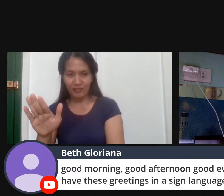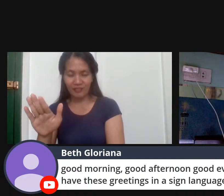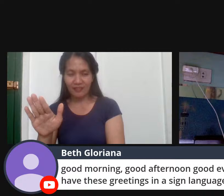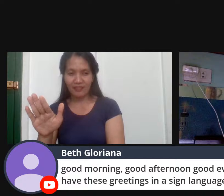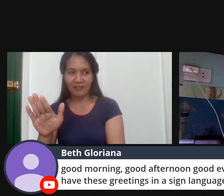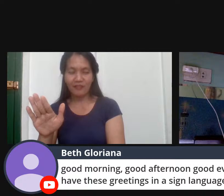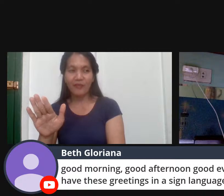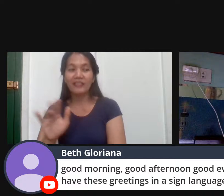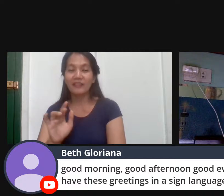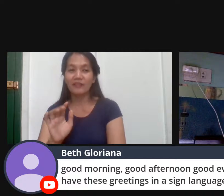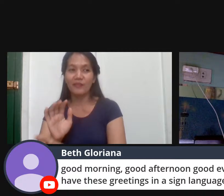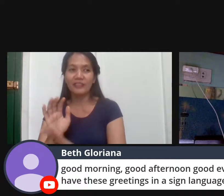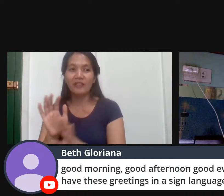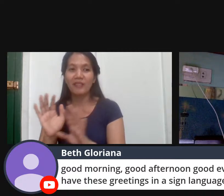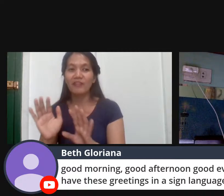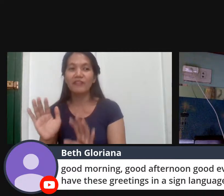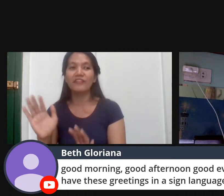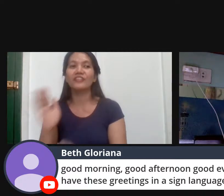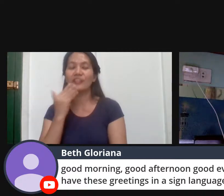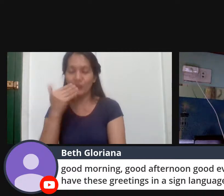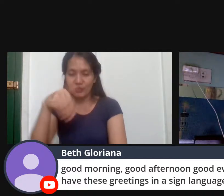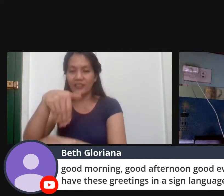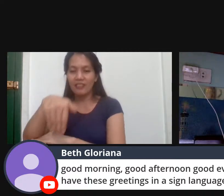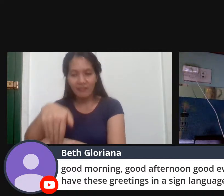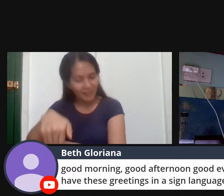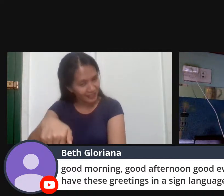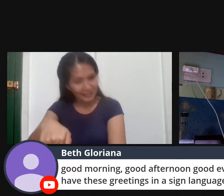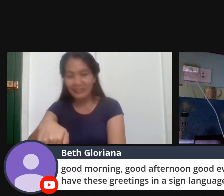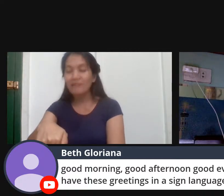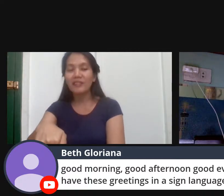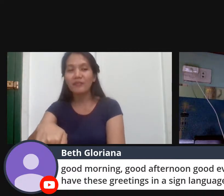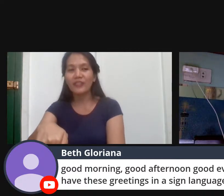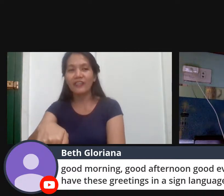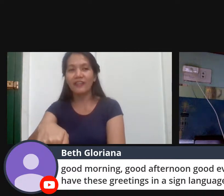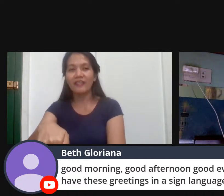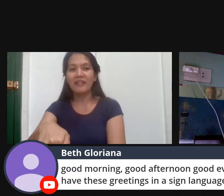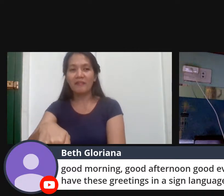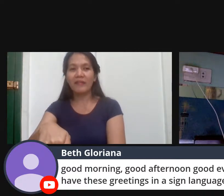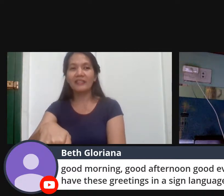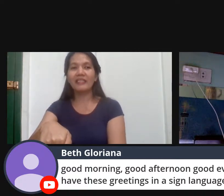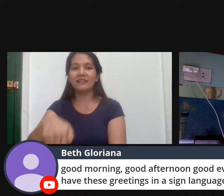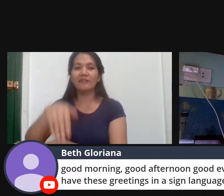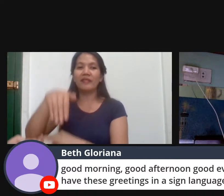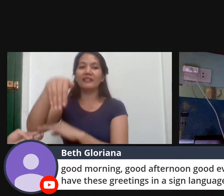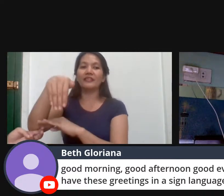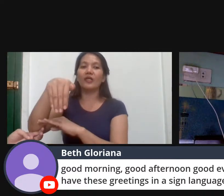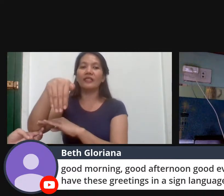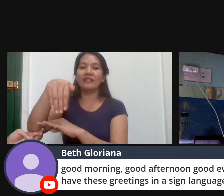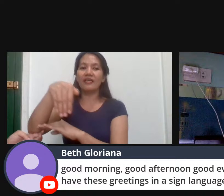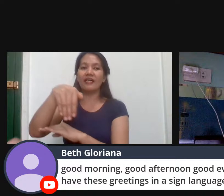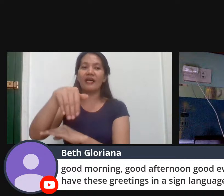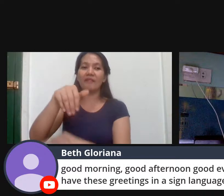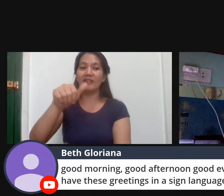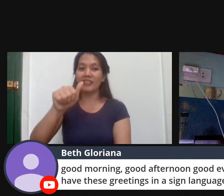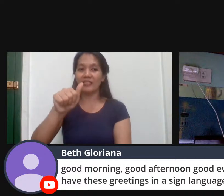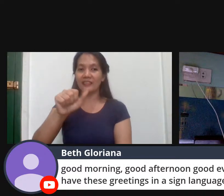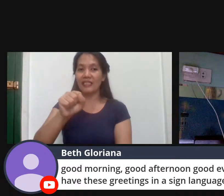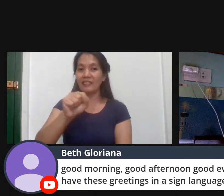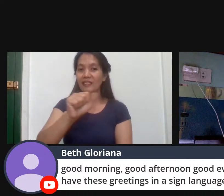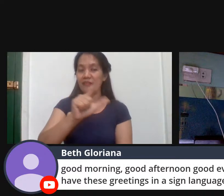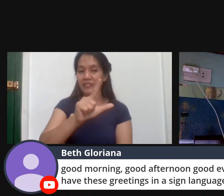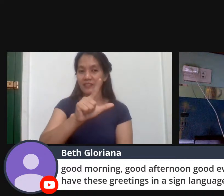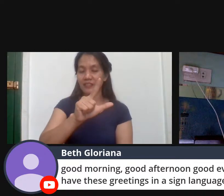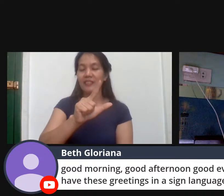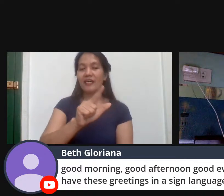afternoon. Wag tayong ma-confuse. Good evening, the same din po iyon. But that's based on the American